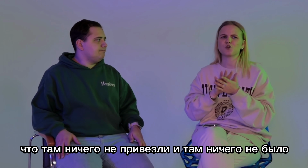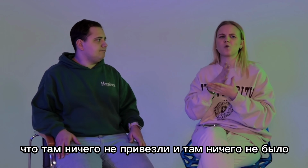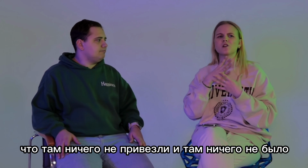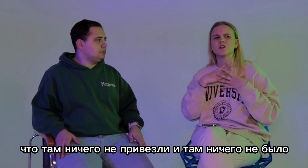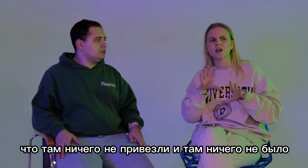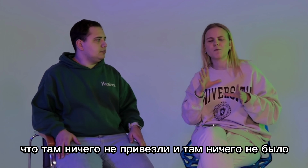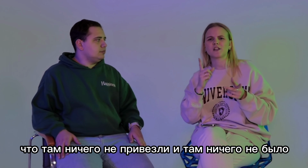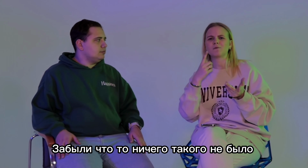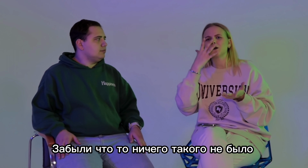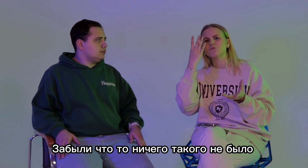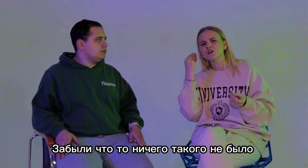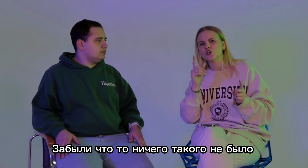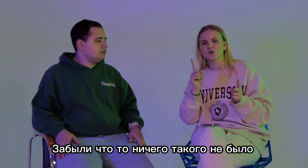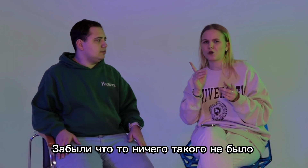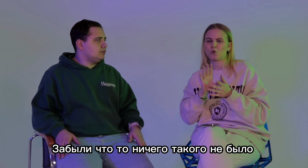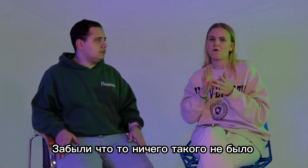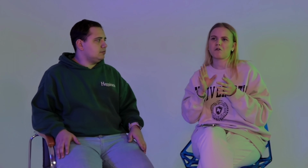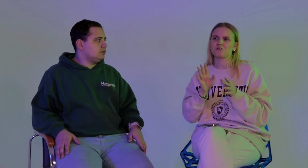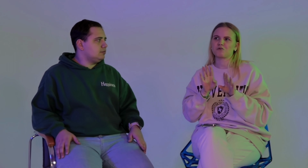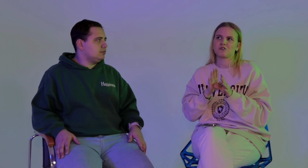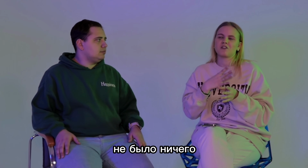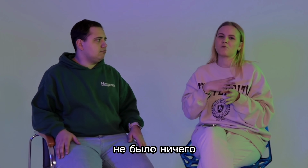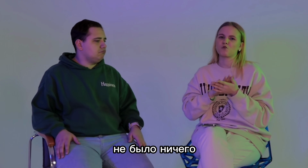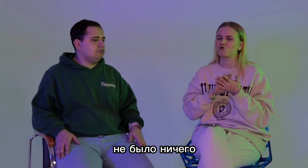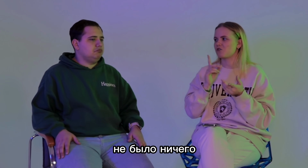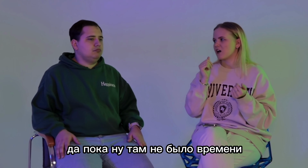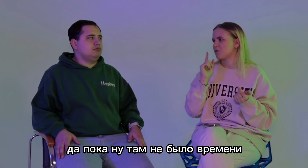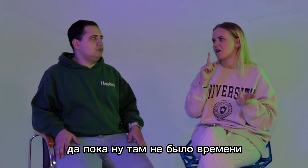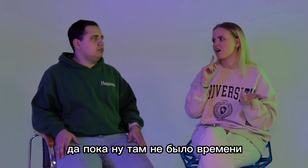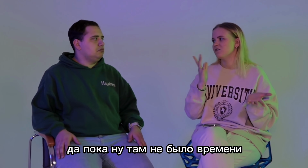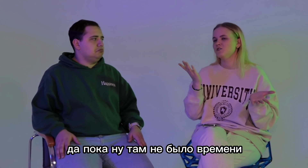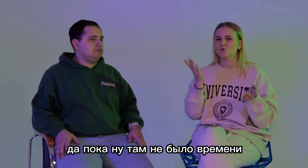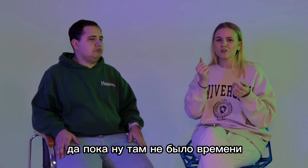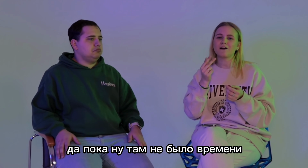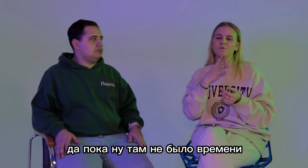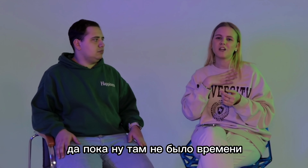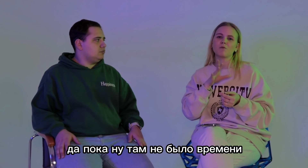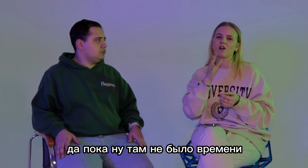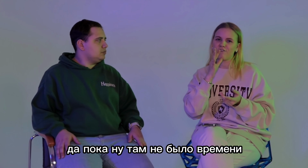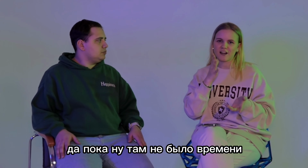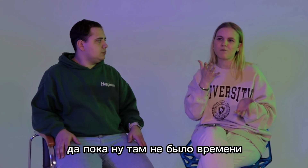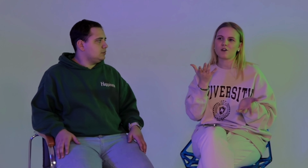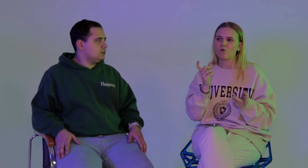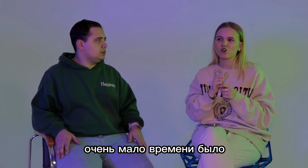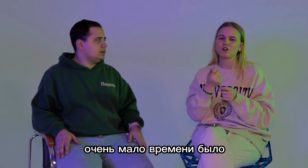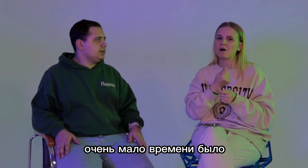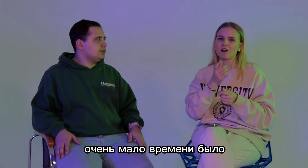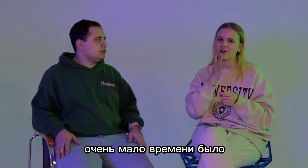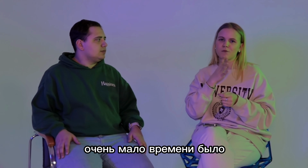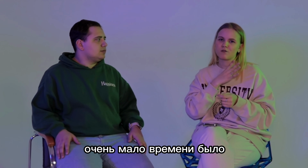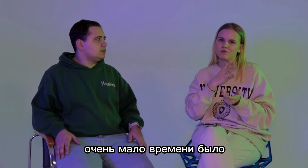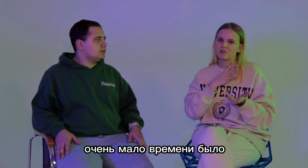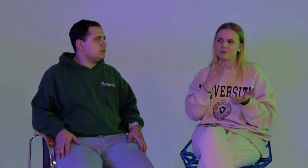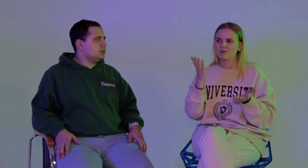ничего не было. Тогда были что-то такого, не было ничего, да, пока. Ну там не было времени, очень мало времени было.